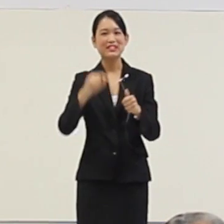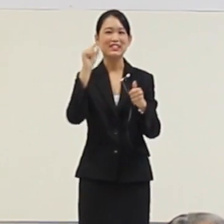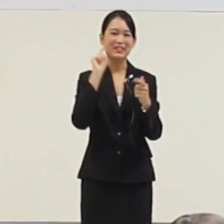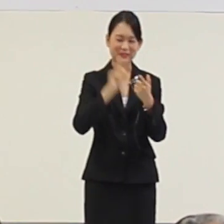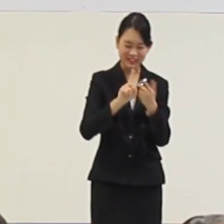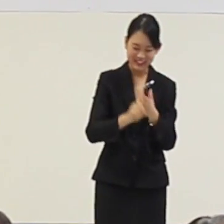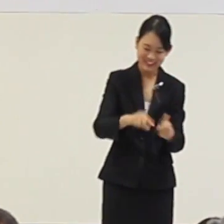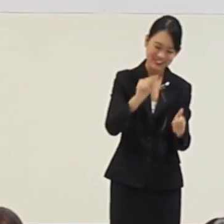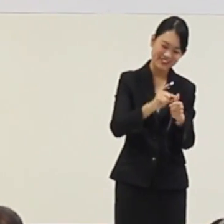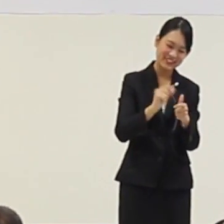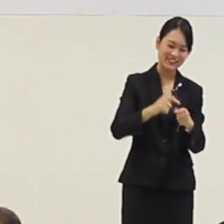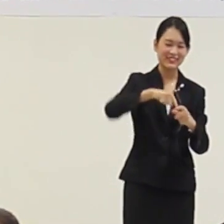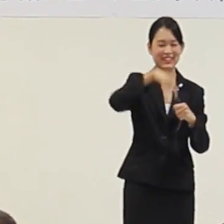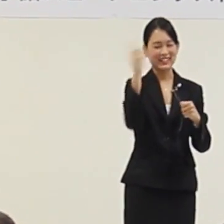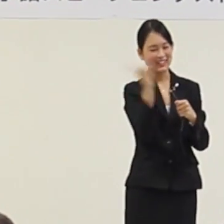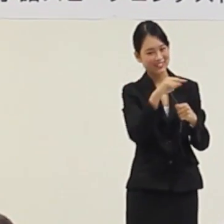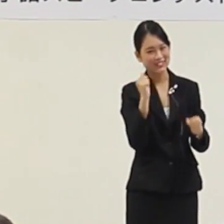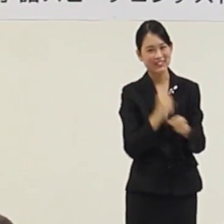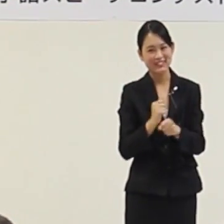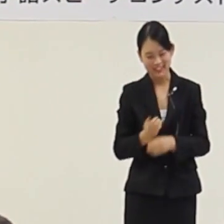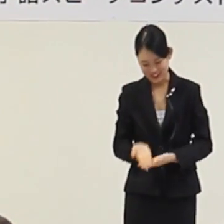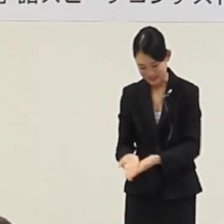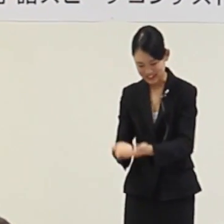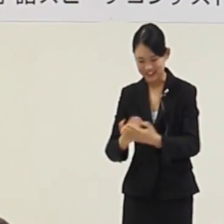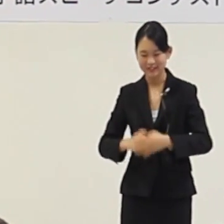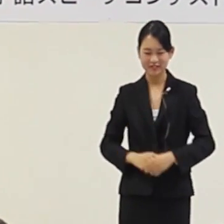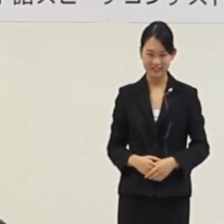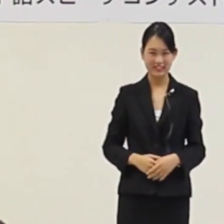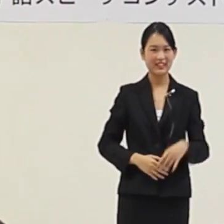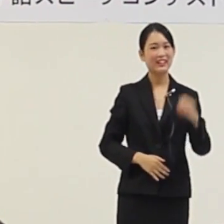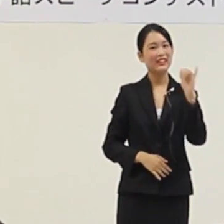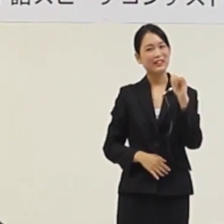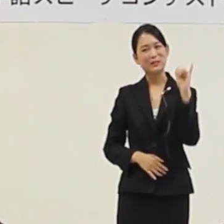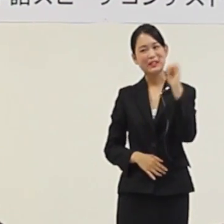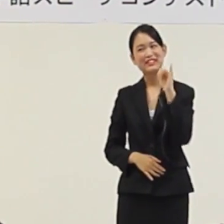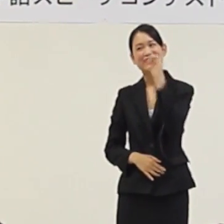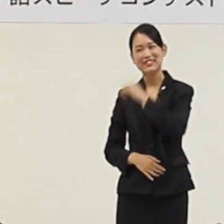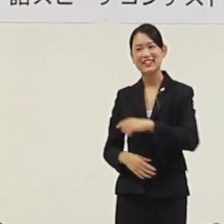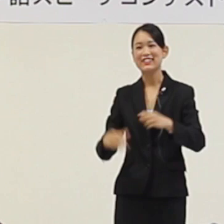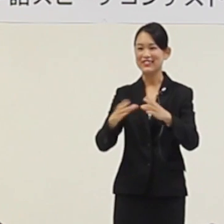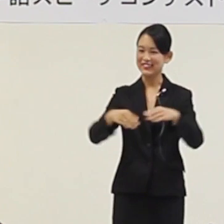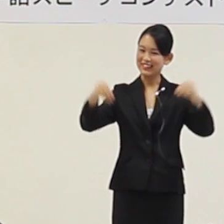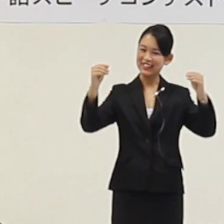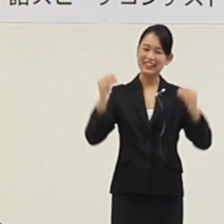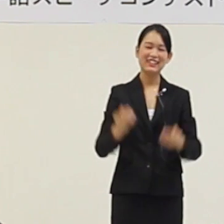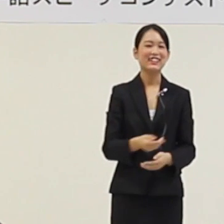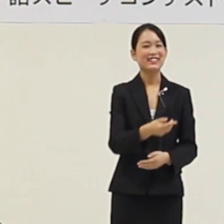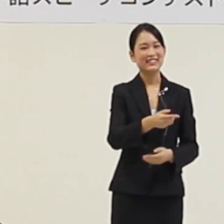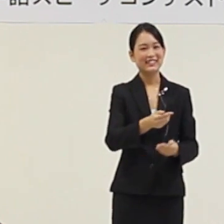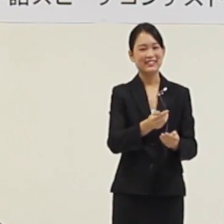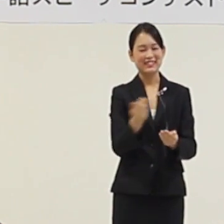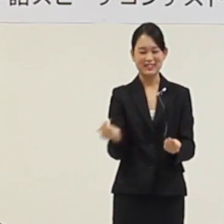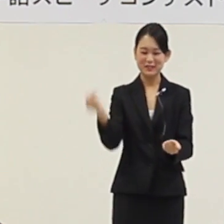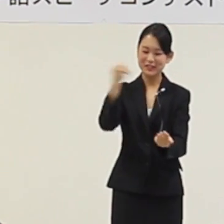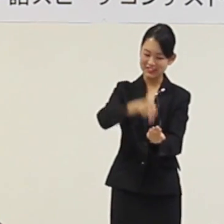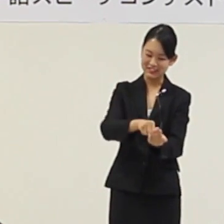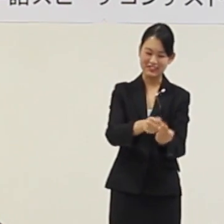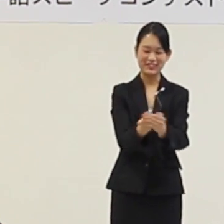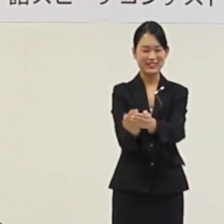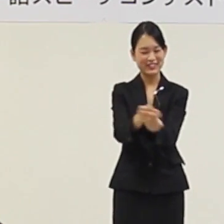師にぴったりの大きさの刀を作ってやりました。おばあさんはお椀で、一寸法師の乗る船